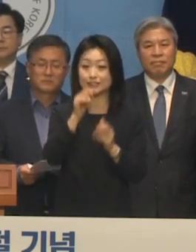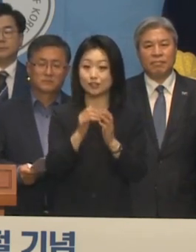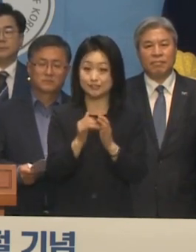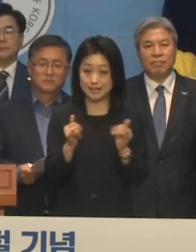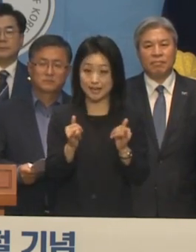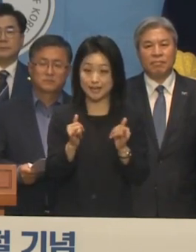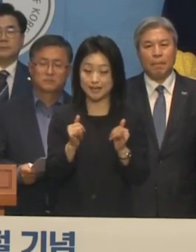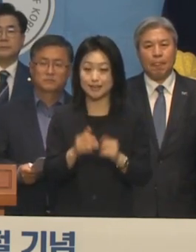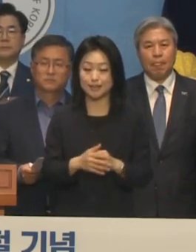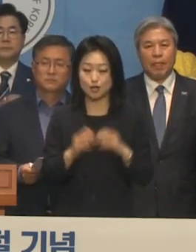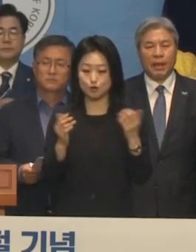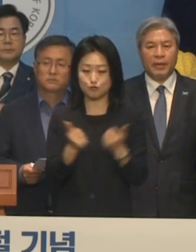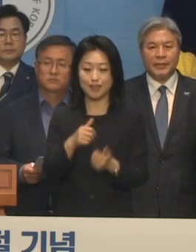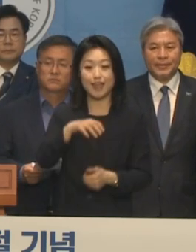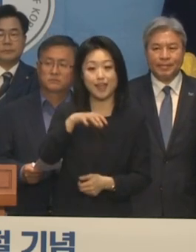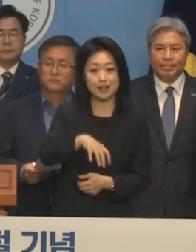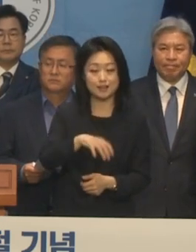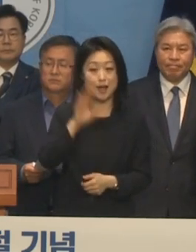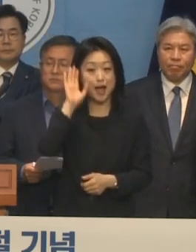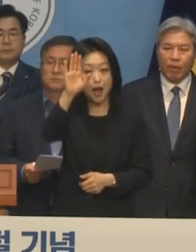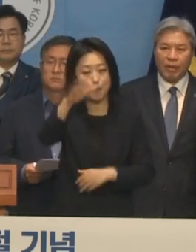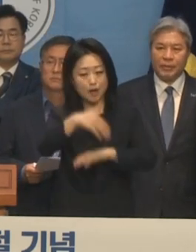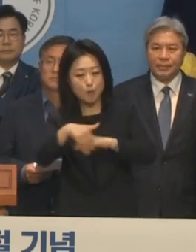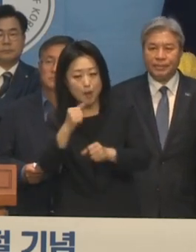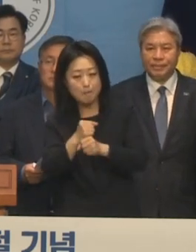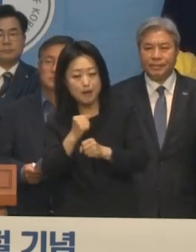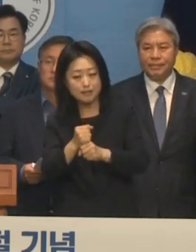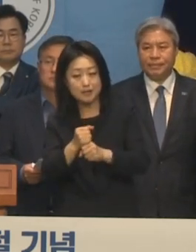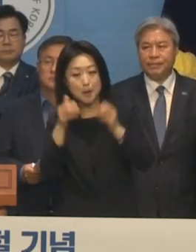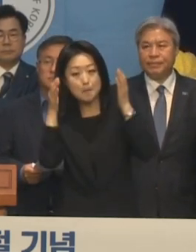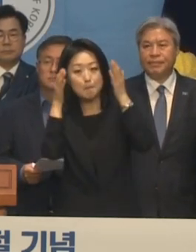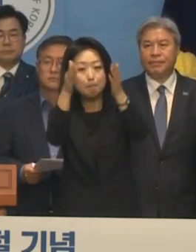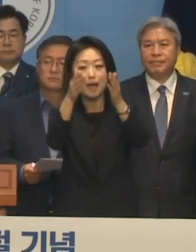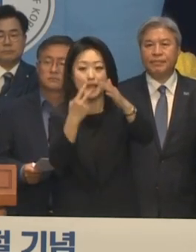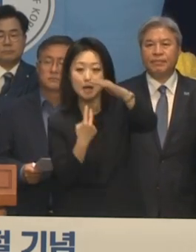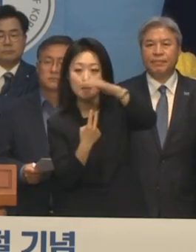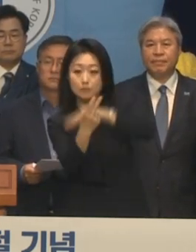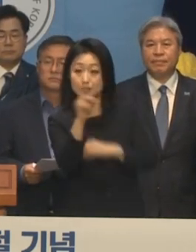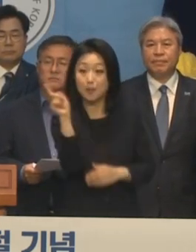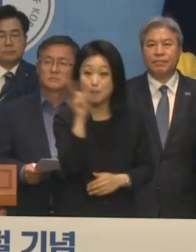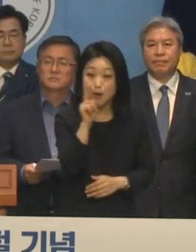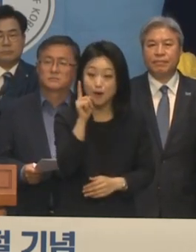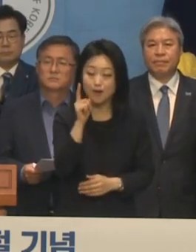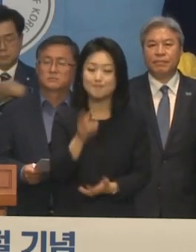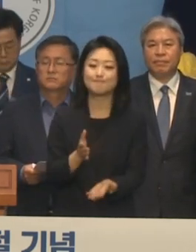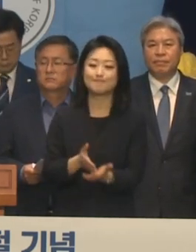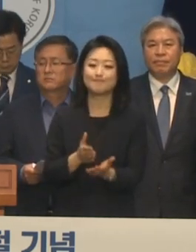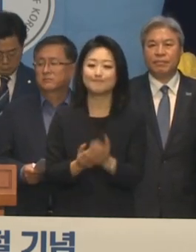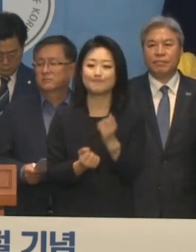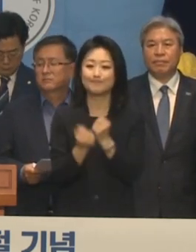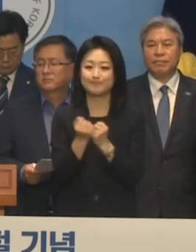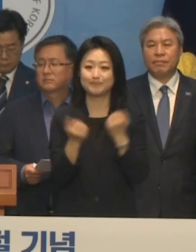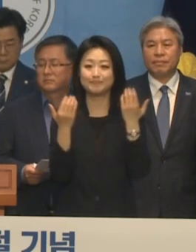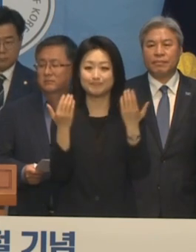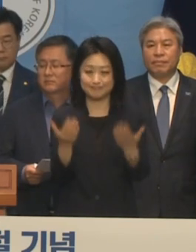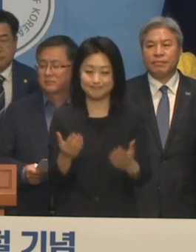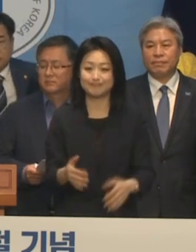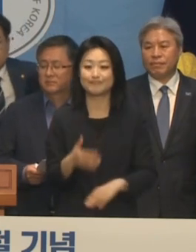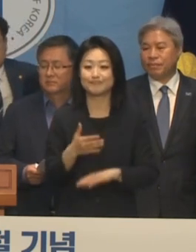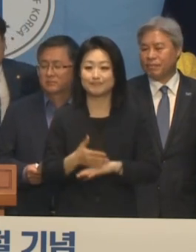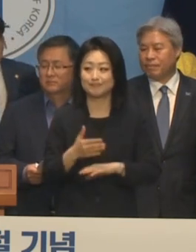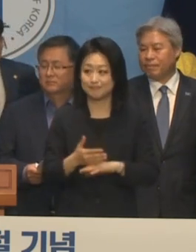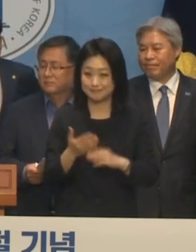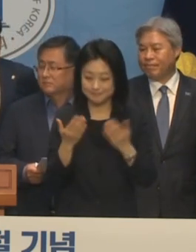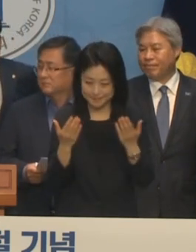당선자들이 22대 국회에서 어떤 정책을 펼쳐나갈지 여러분께 말씀드리도록 하겠습니다.